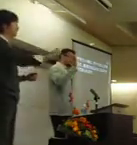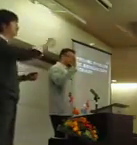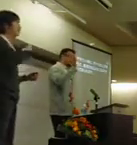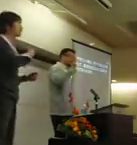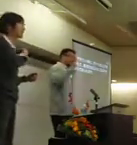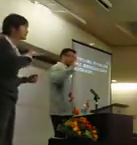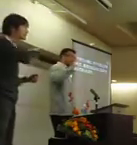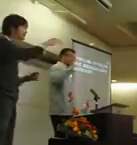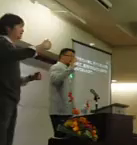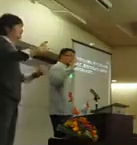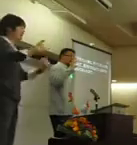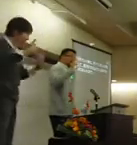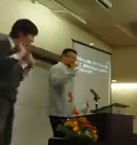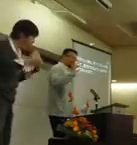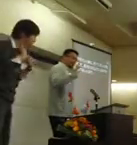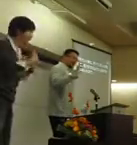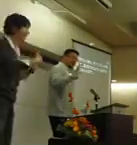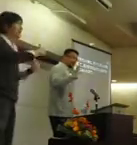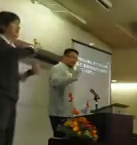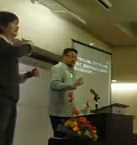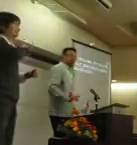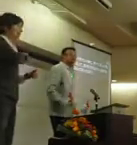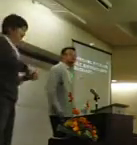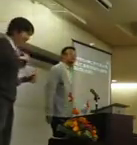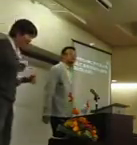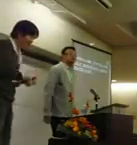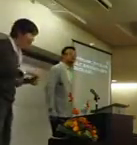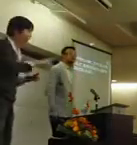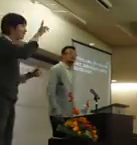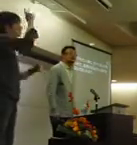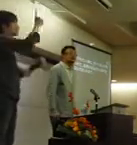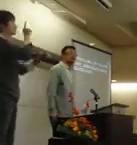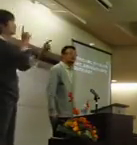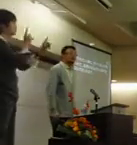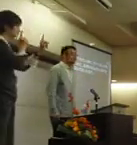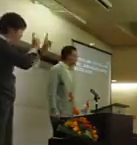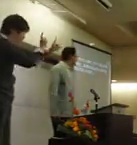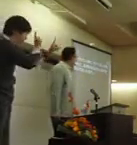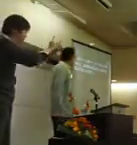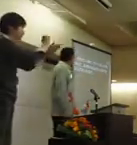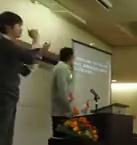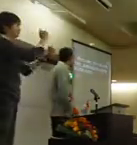私たちに必要なのは忍耐と忠実です。